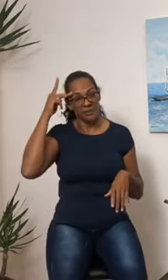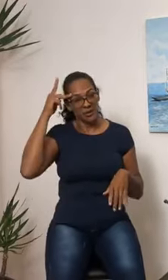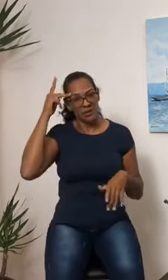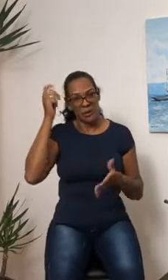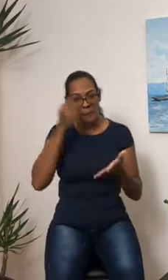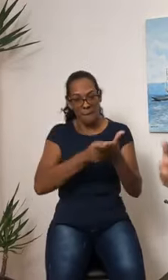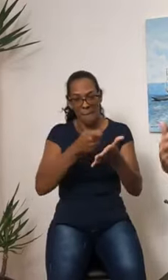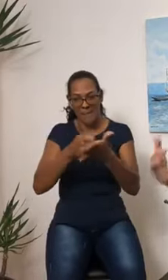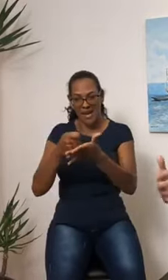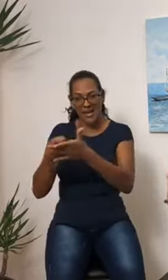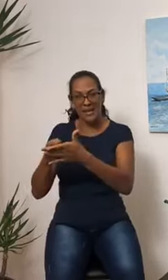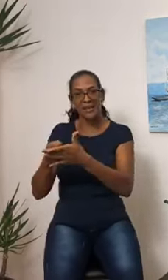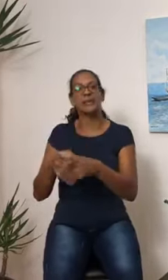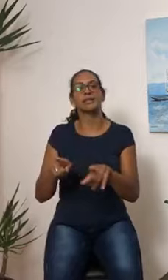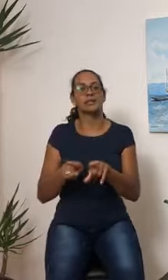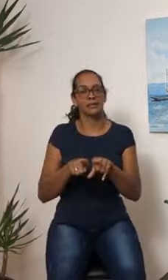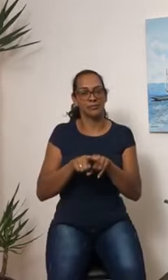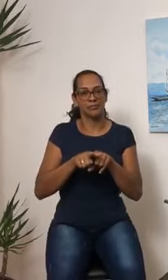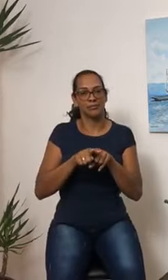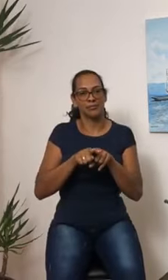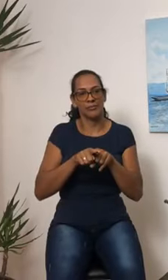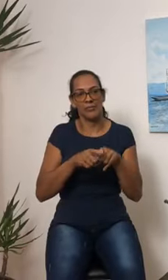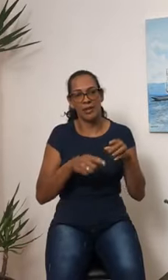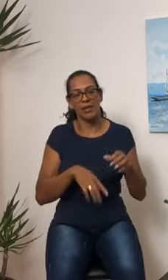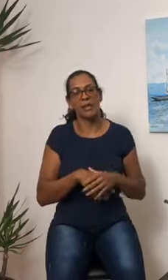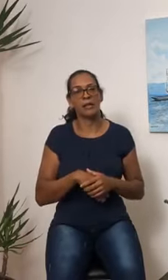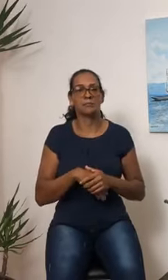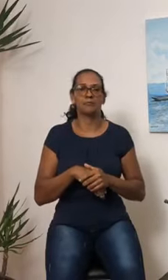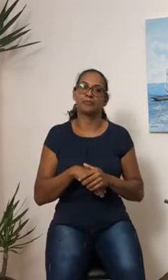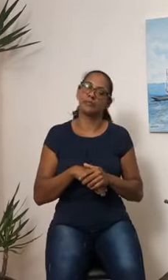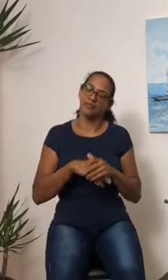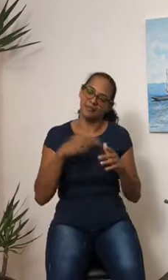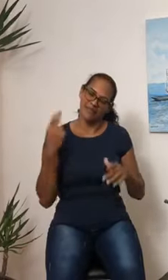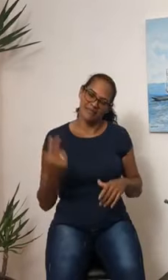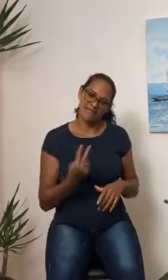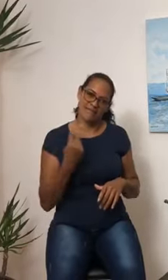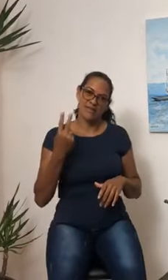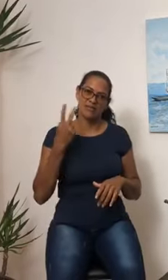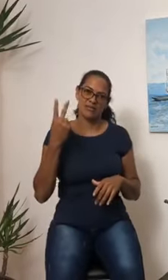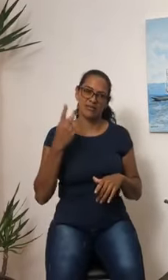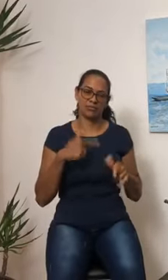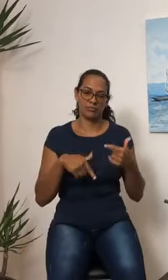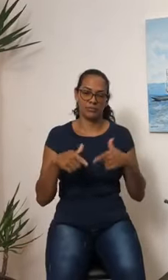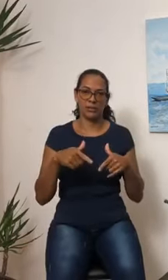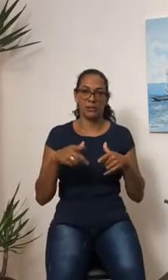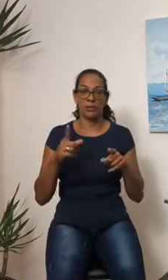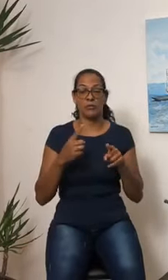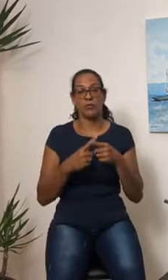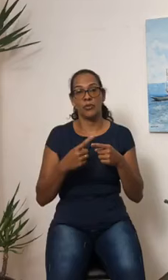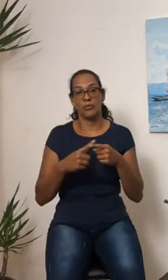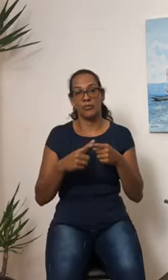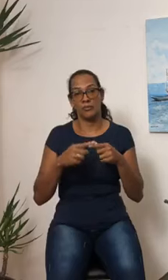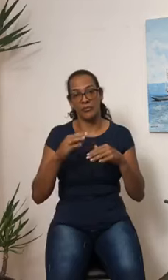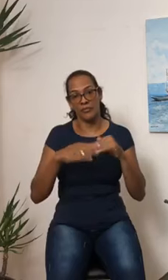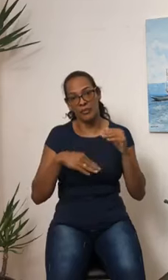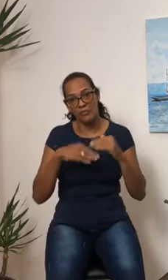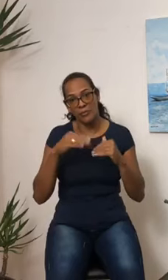ou pagar por vez, que eles também recebem, por vezes, entendeu? Mas, valorizar, porque, nesse momento, essa